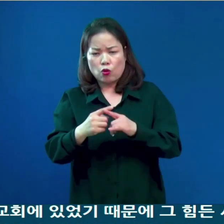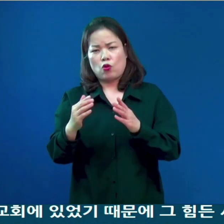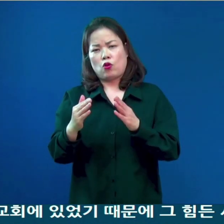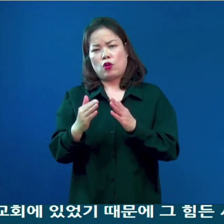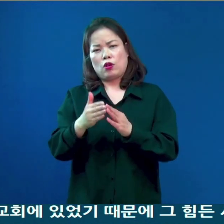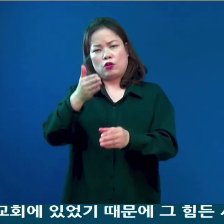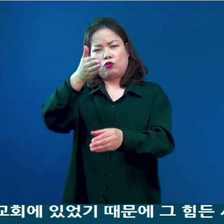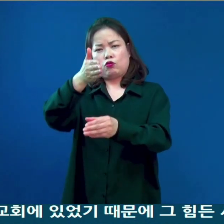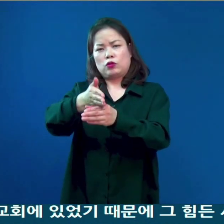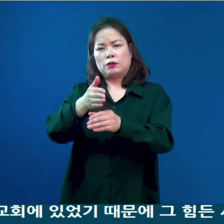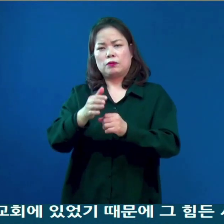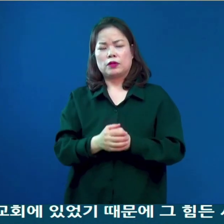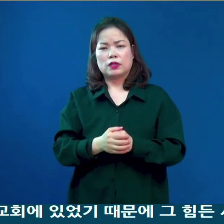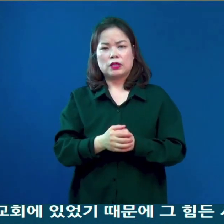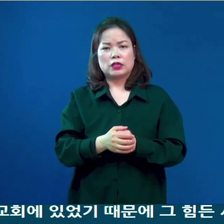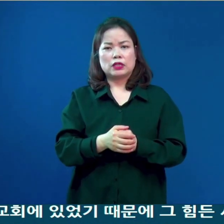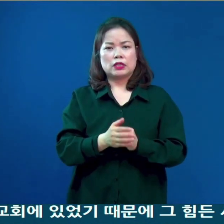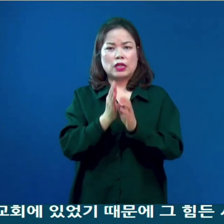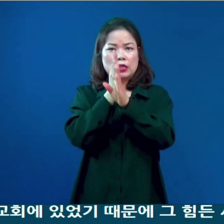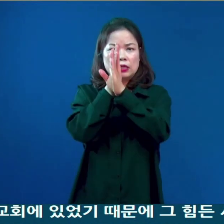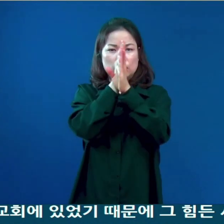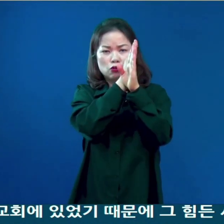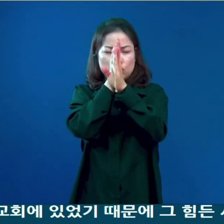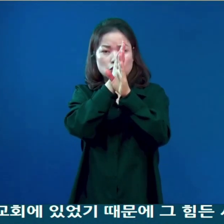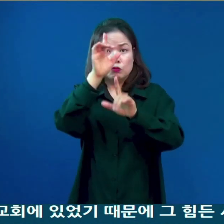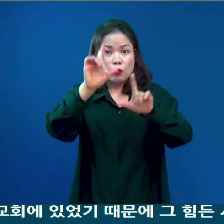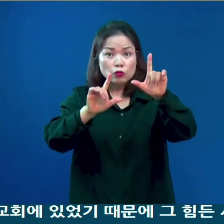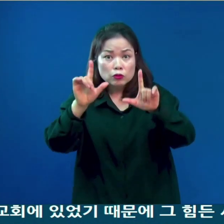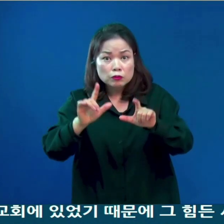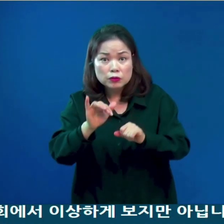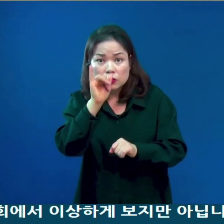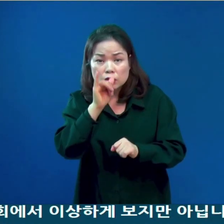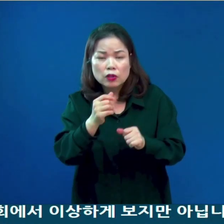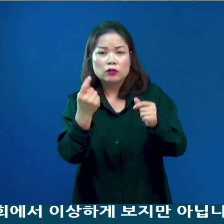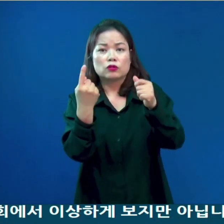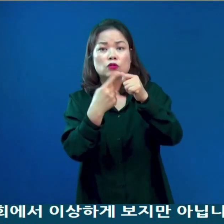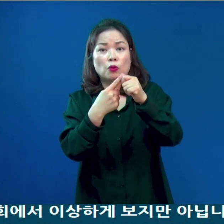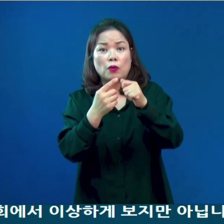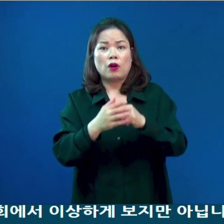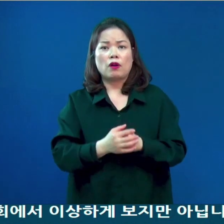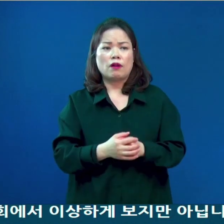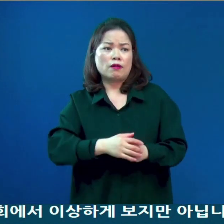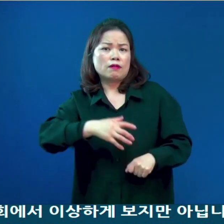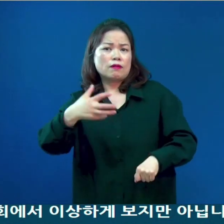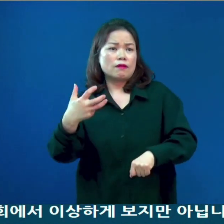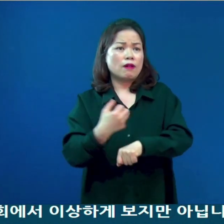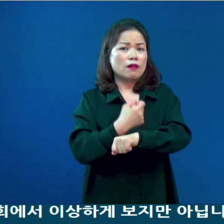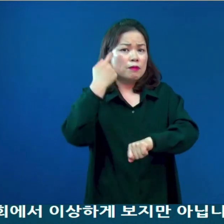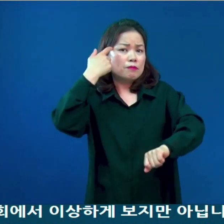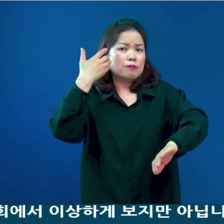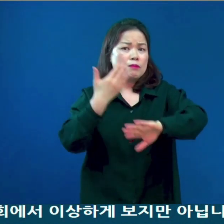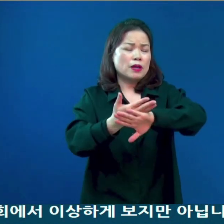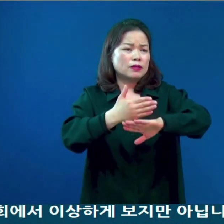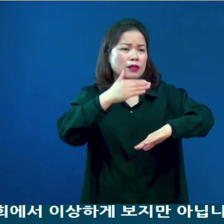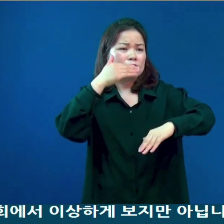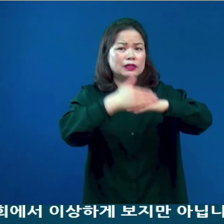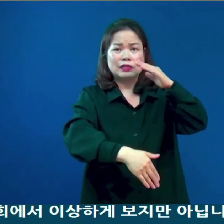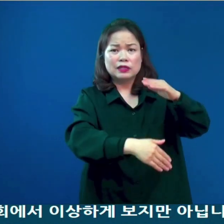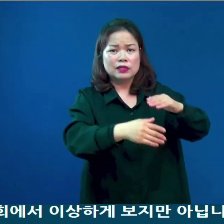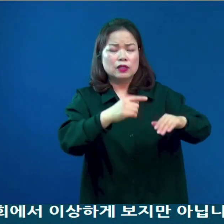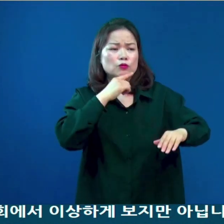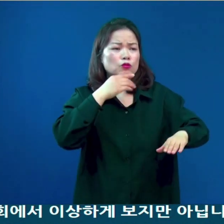해서 이중적인 모습이 나타납니다. 첫 번째는 강한 반대의식, 북한에 대한